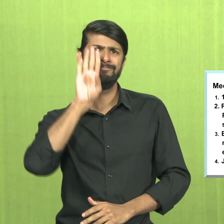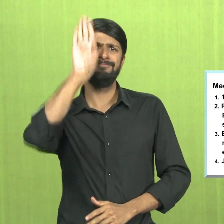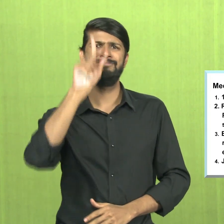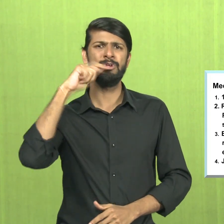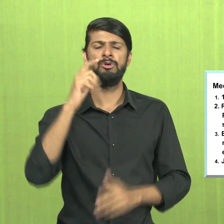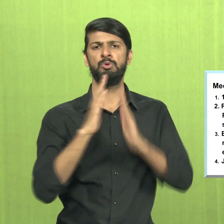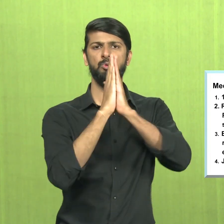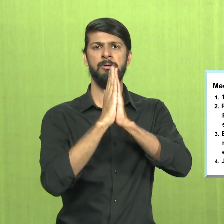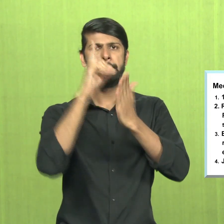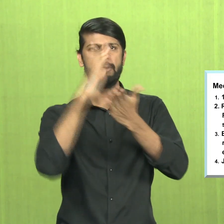थे